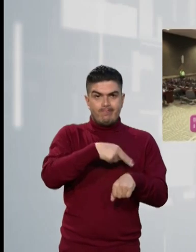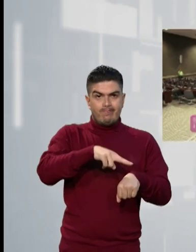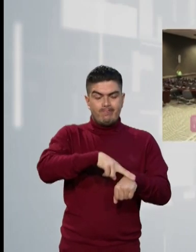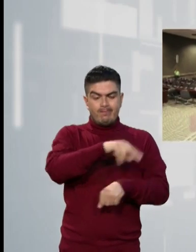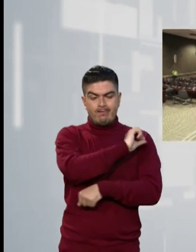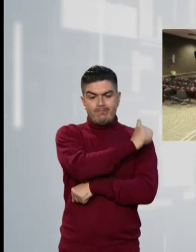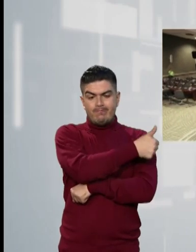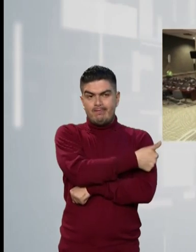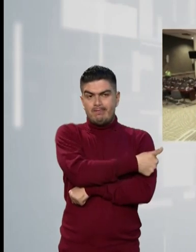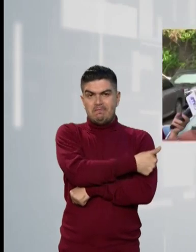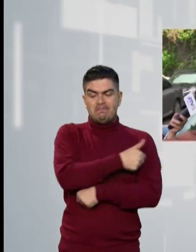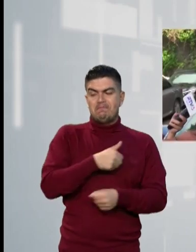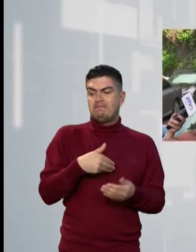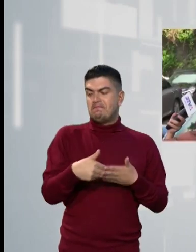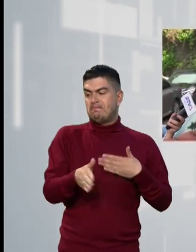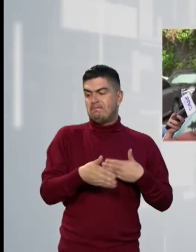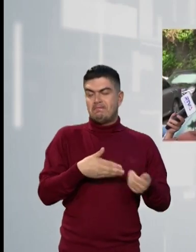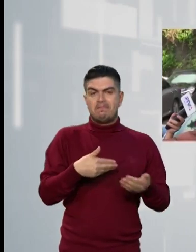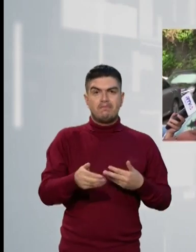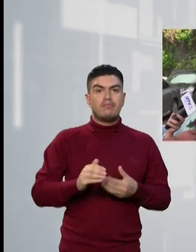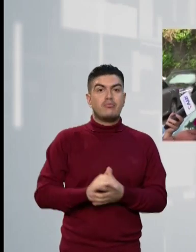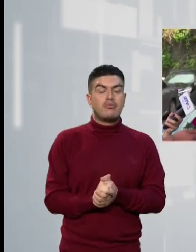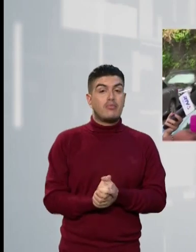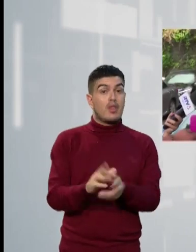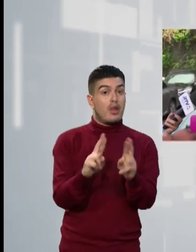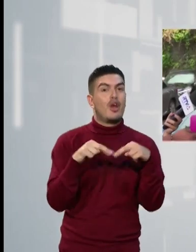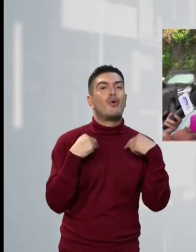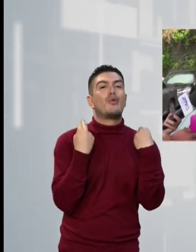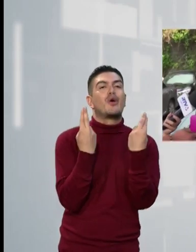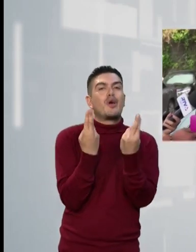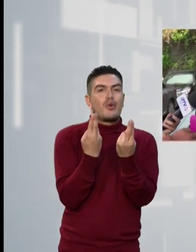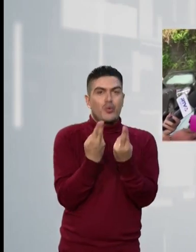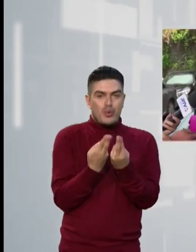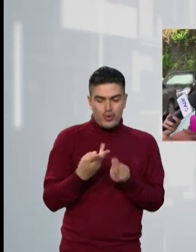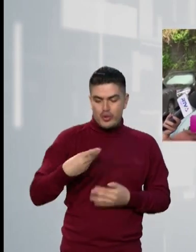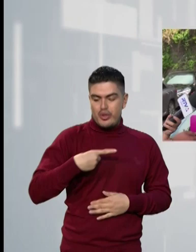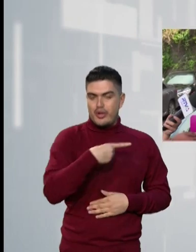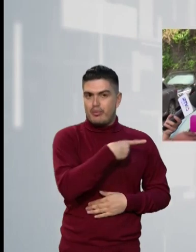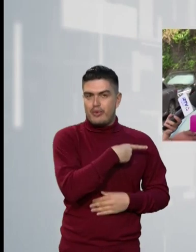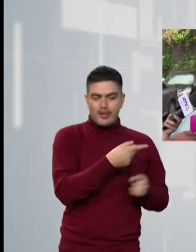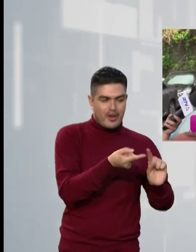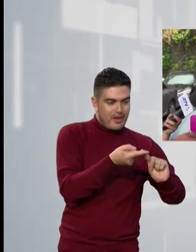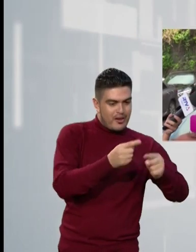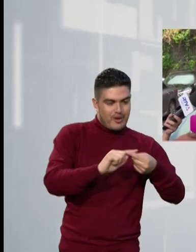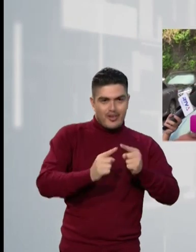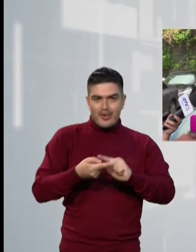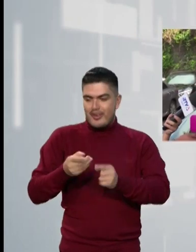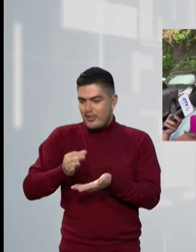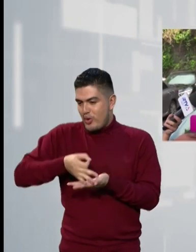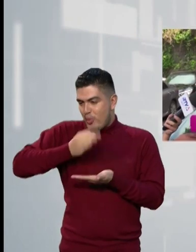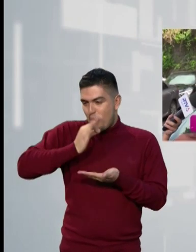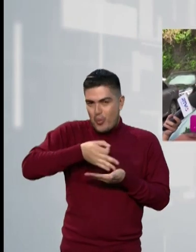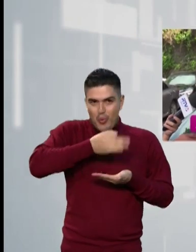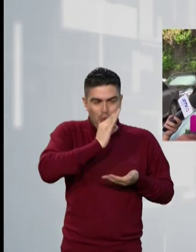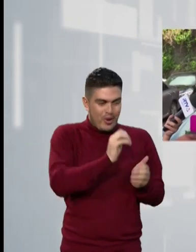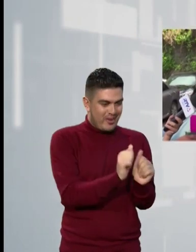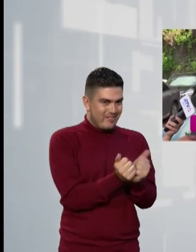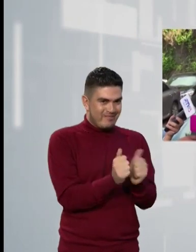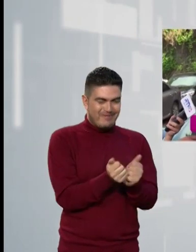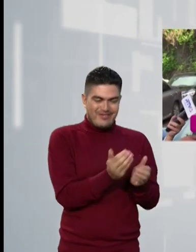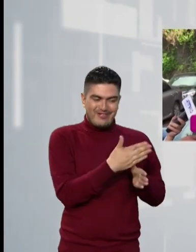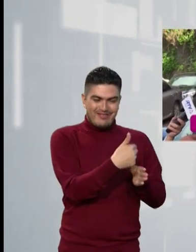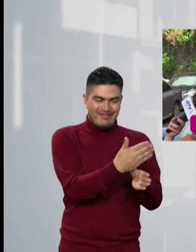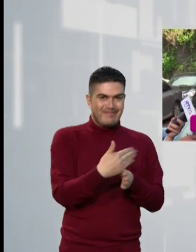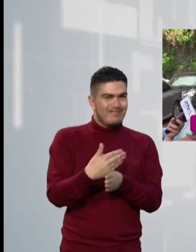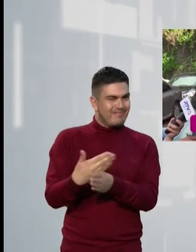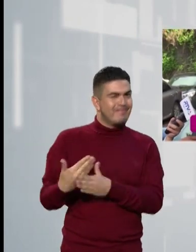sostiene el diputado Eliud Girón sería una reunión de amigos una reunión de camaradas que lleven café que lleven pan unos se van a